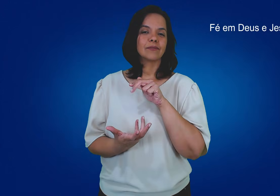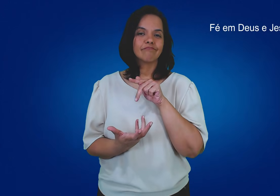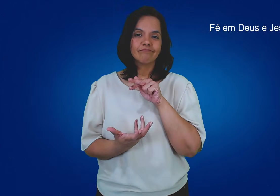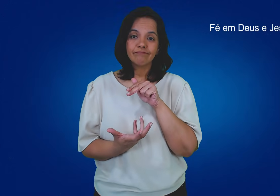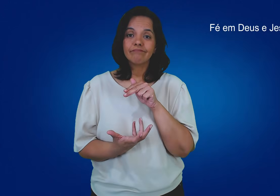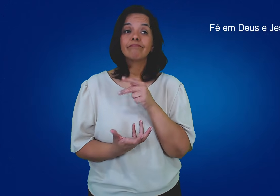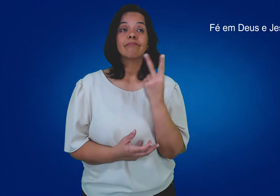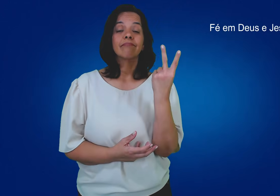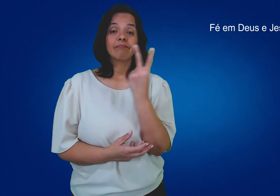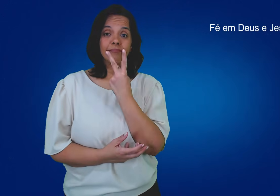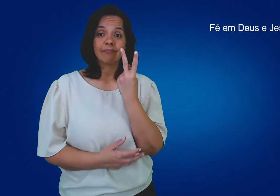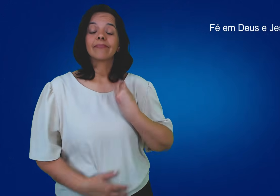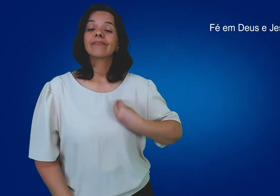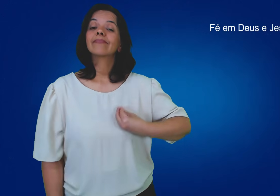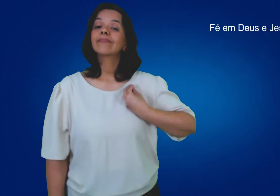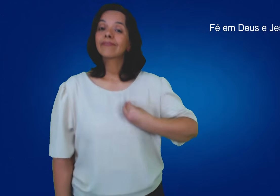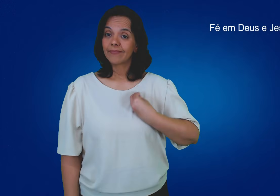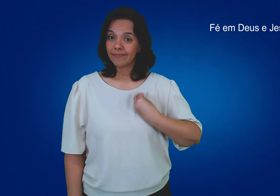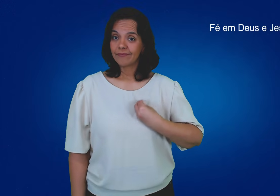Deus e Jesus Cristo criaram o mundo.